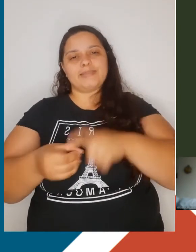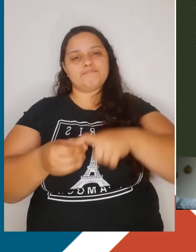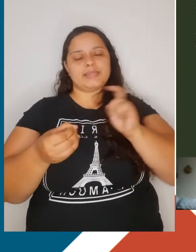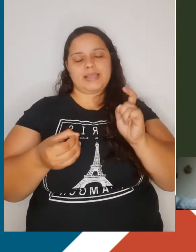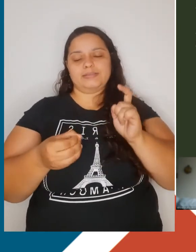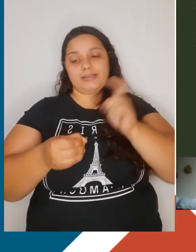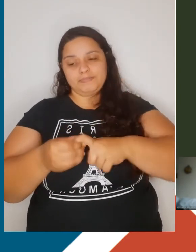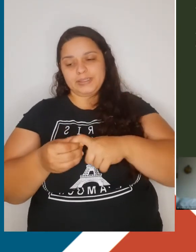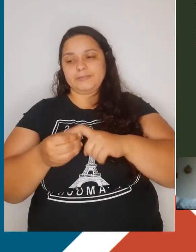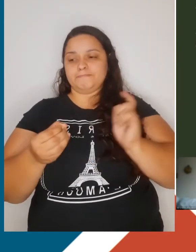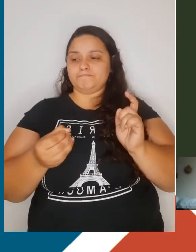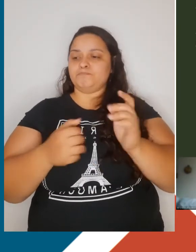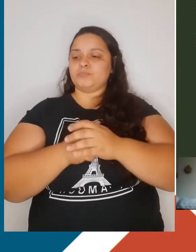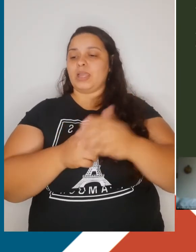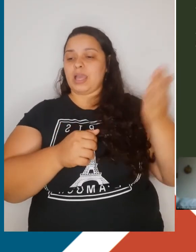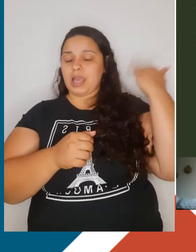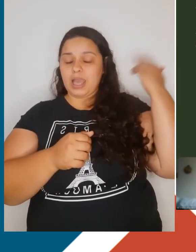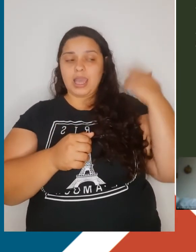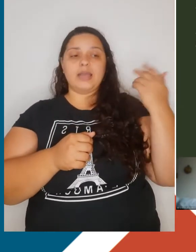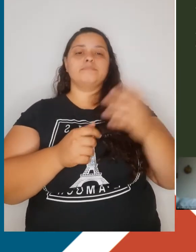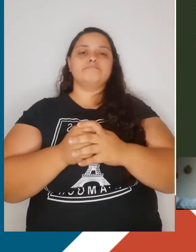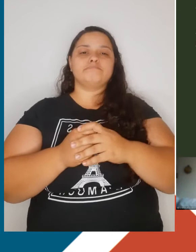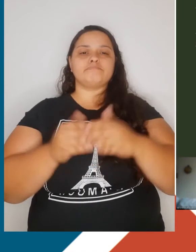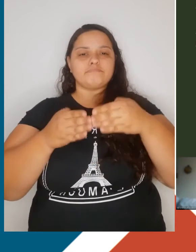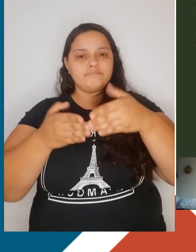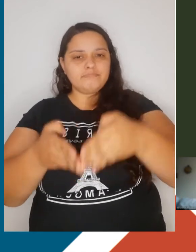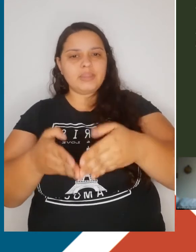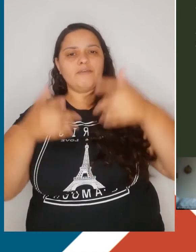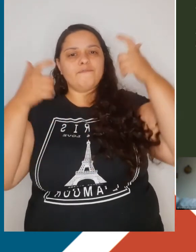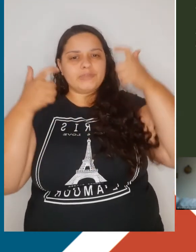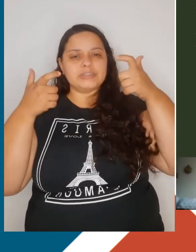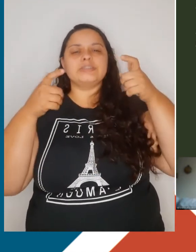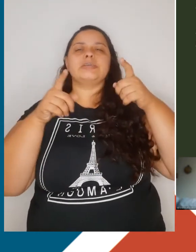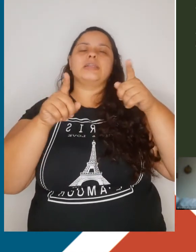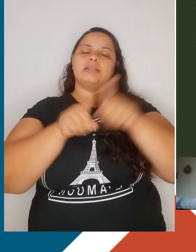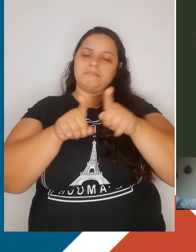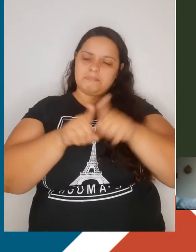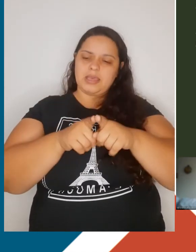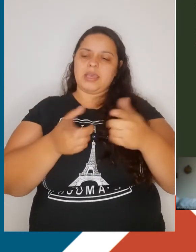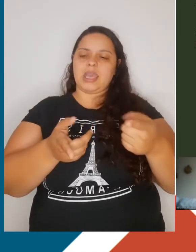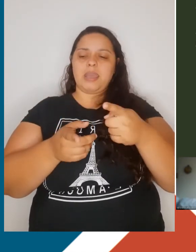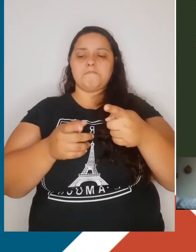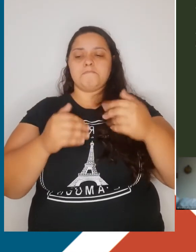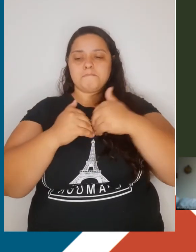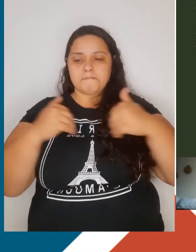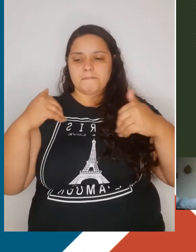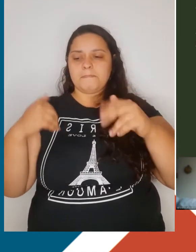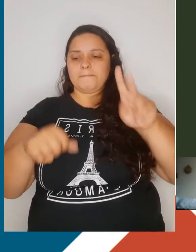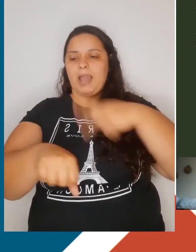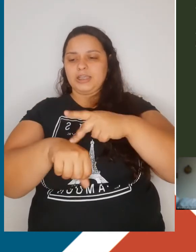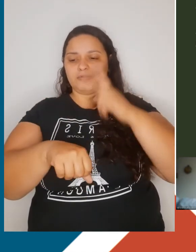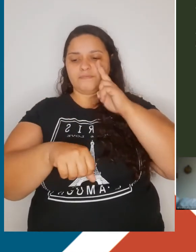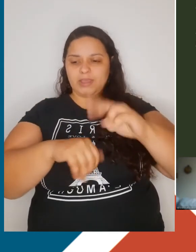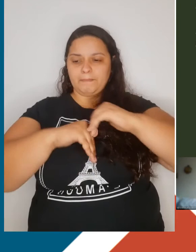da independência. Os antigos vice-reinos e capitanias tornaram-se, então, países independentes e